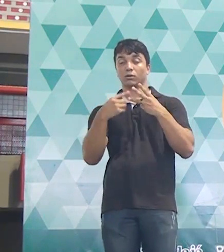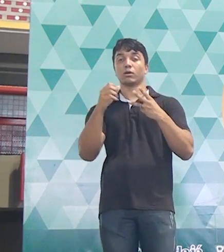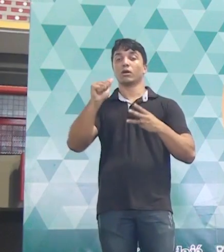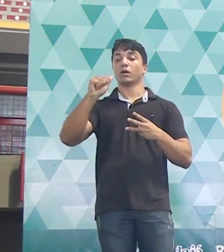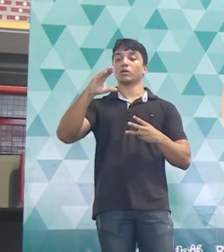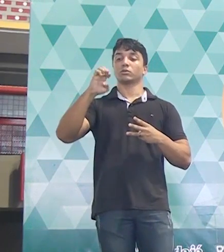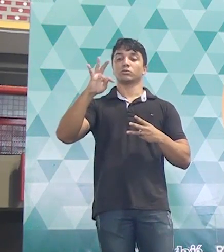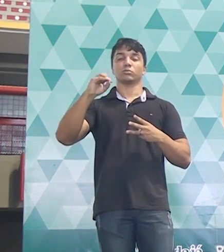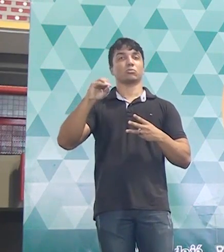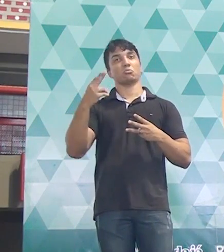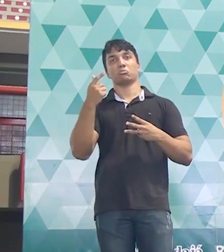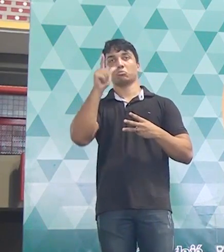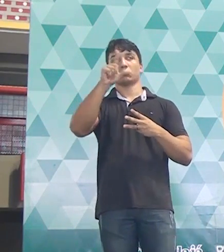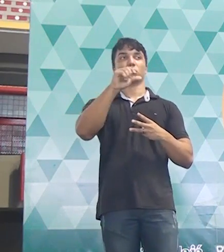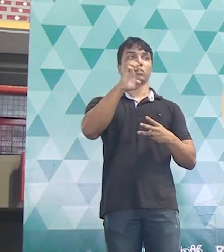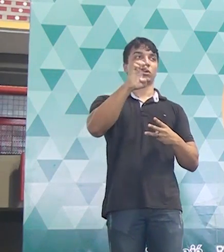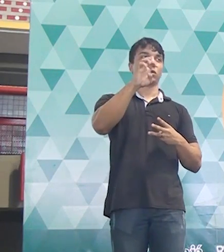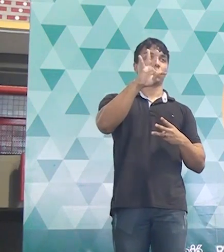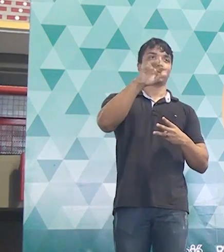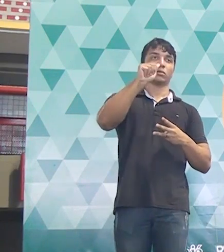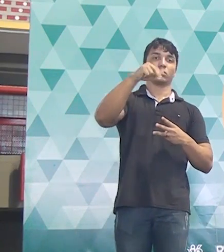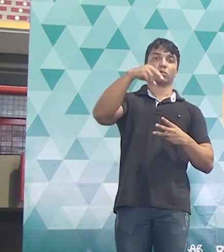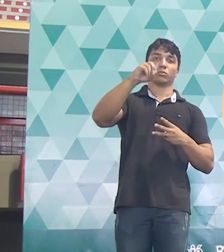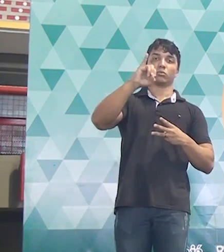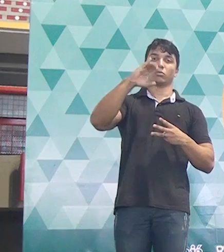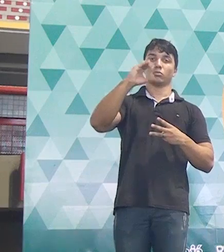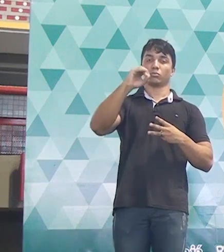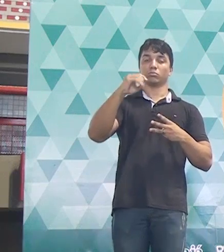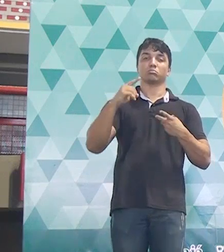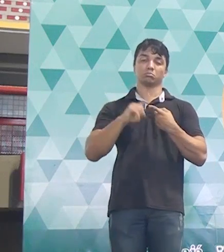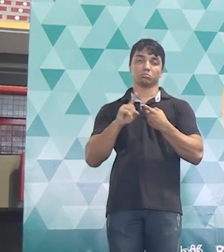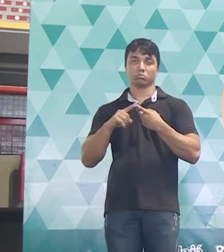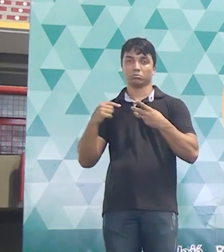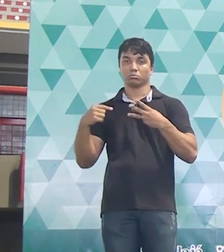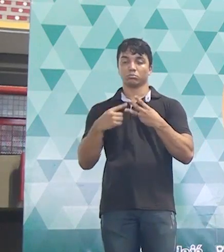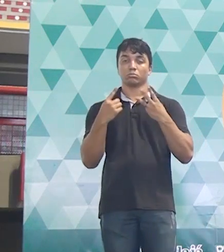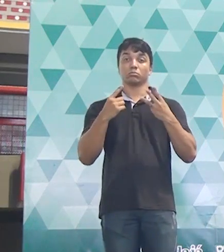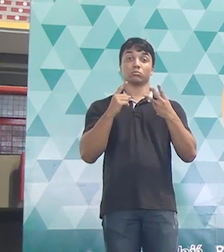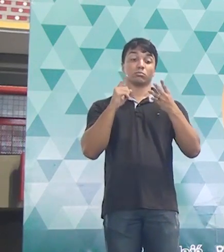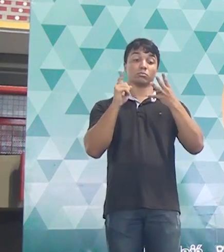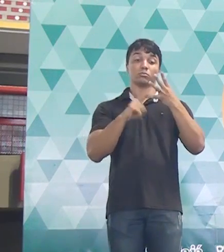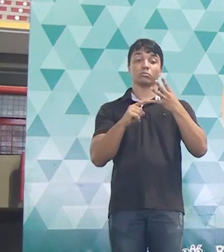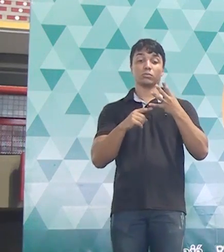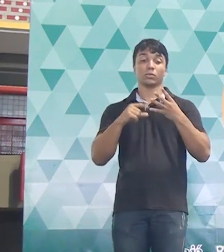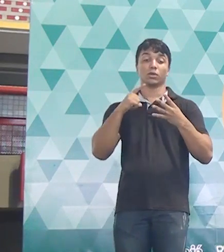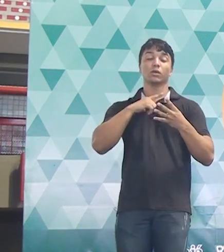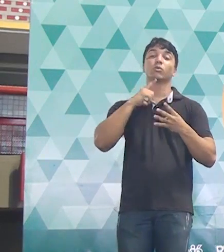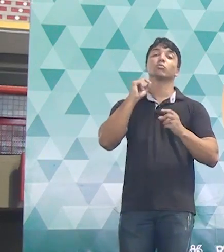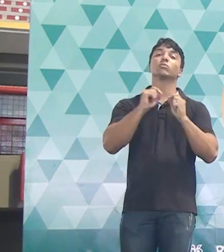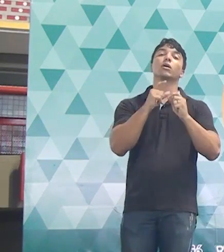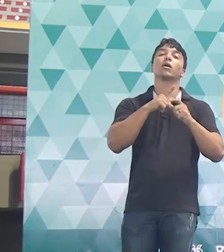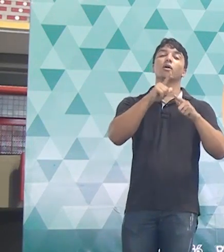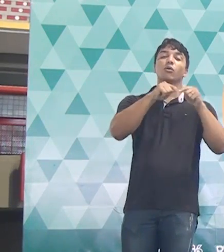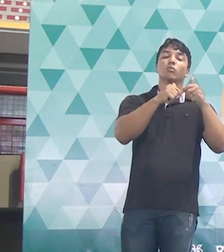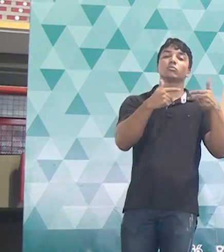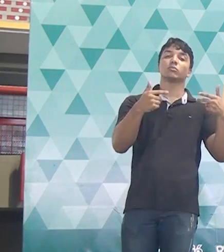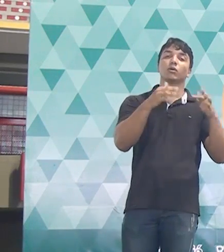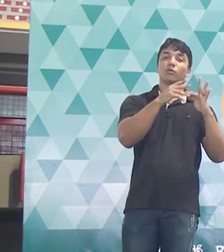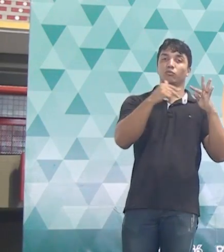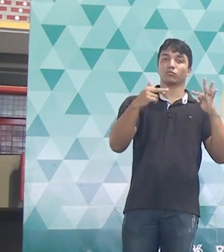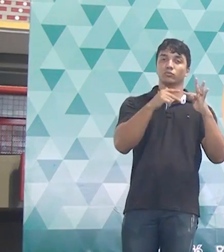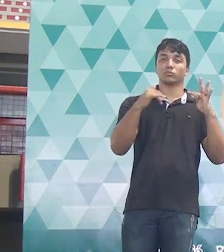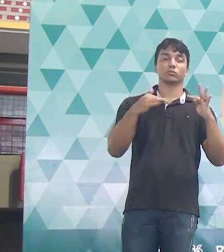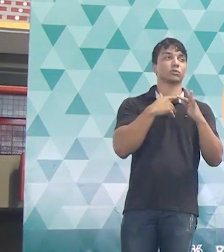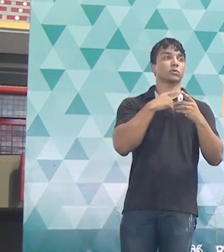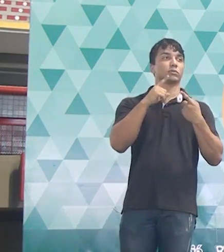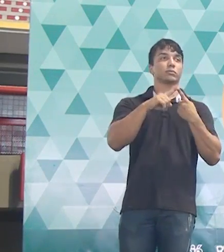ou ácido etanóico, são sinônimos, acético ou etanóico. E ali, pessoal, você tem frutas cítricas,